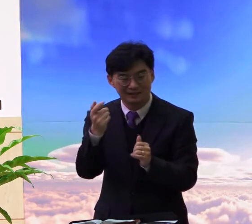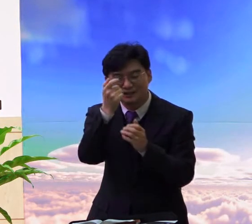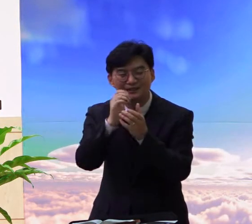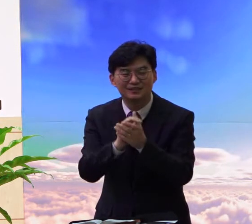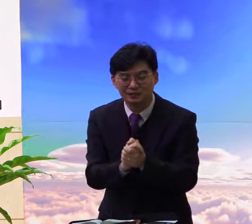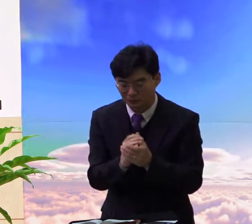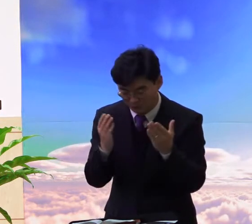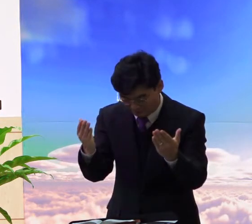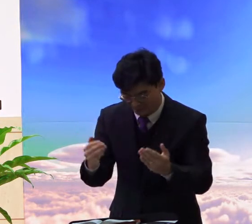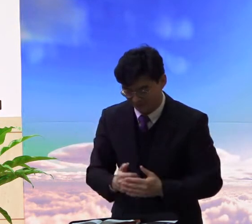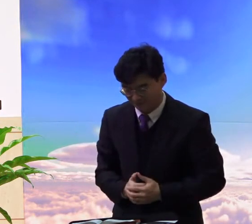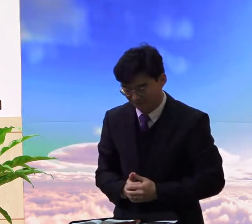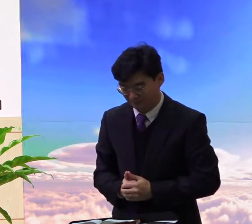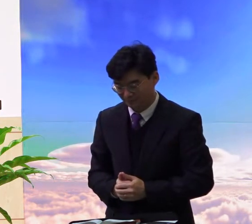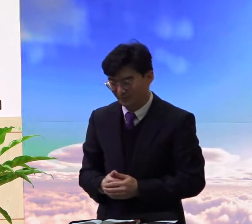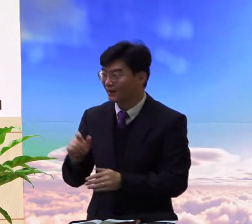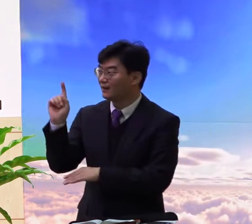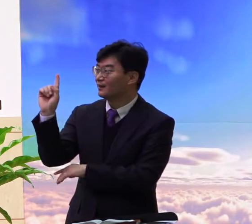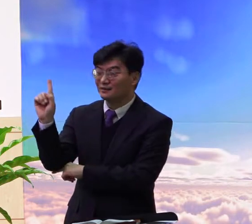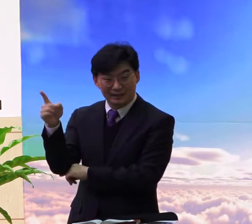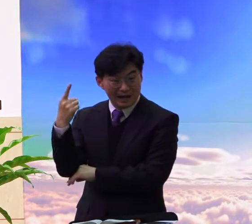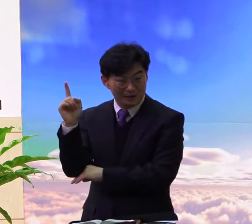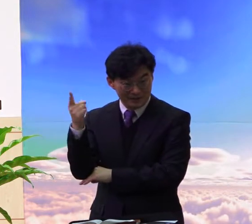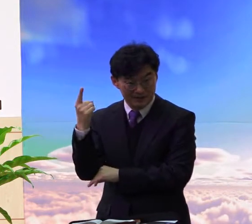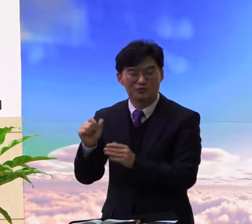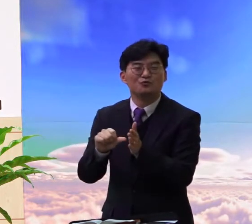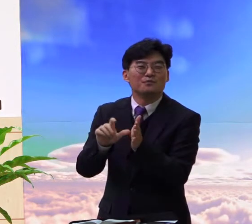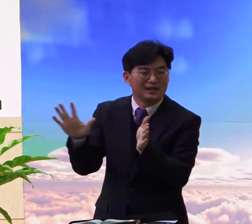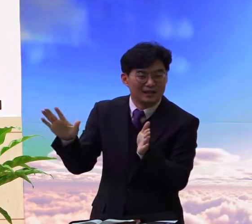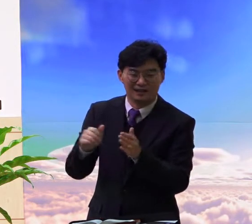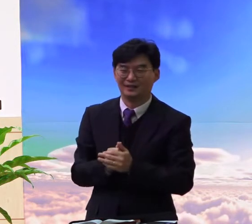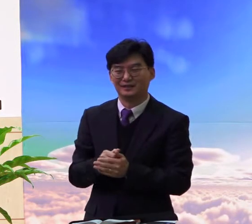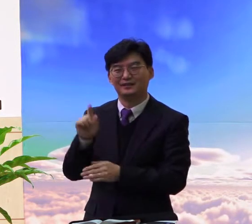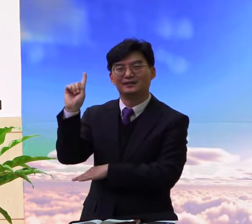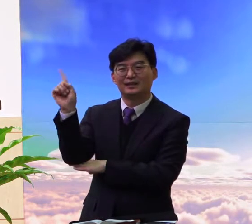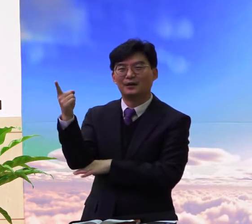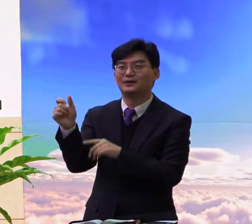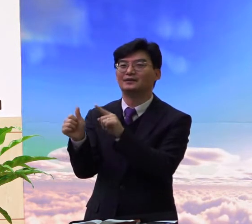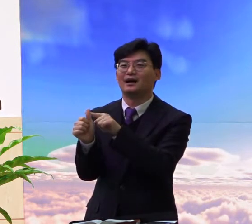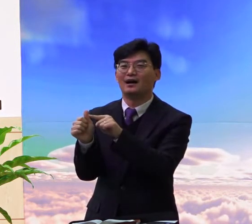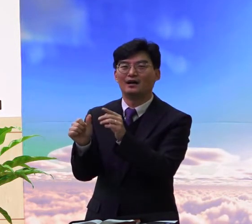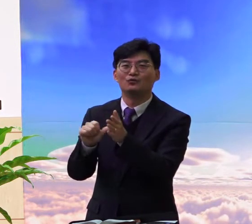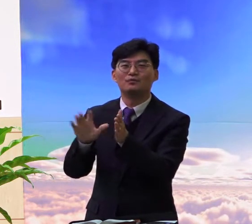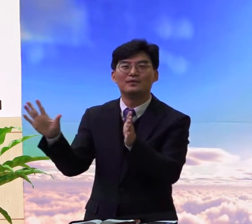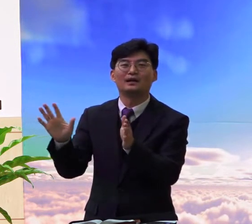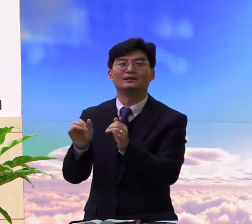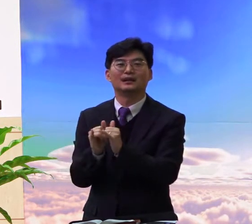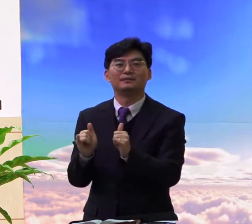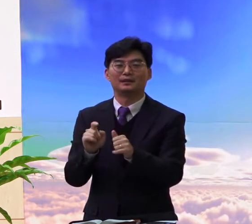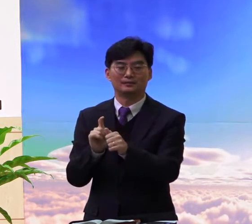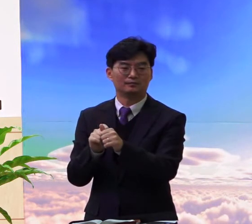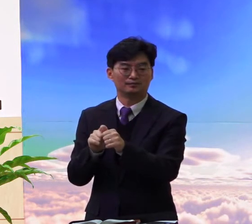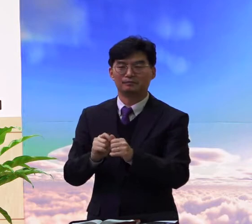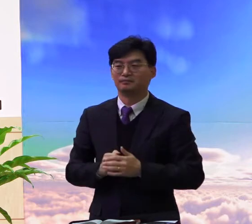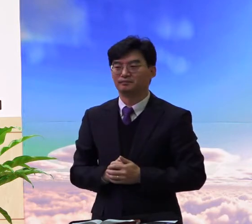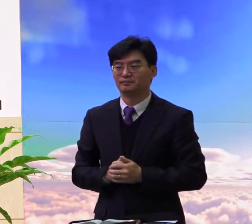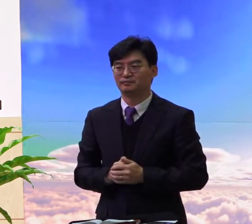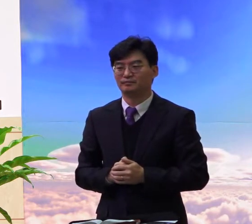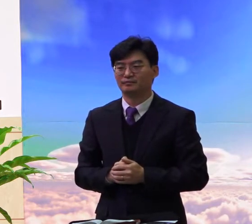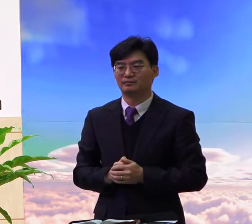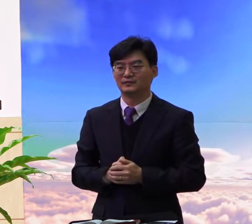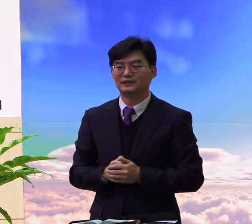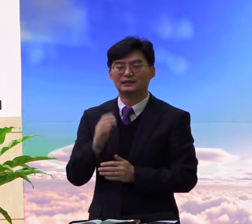잘 알고 계실 겁니다. 저보다 더 잘 알고 계신 분들은 참 많을 거예요. 이 다윗의 이야기를 할 때에 빼놓을 수 없는